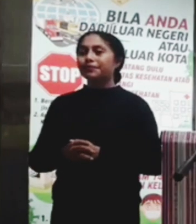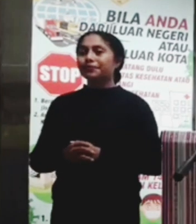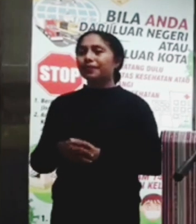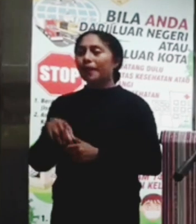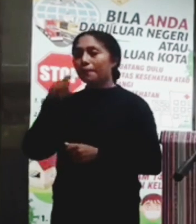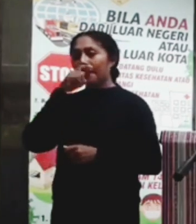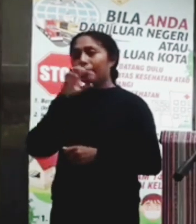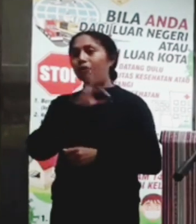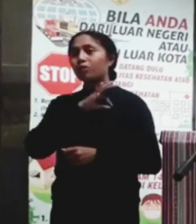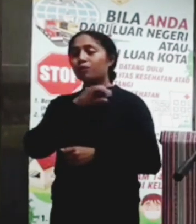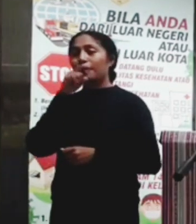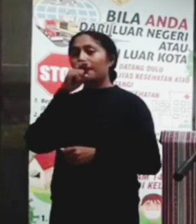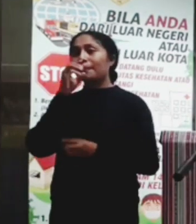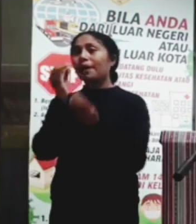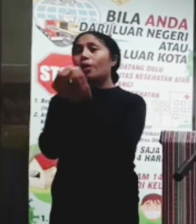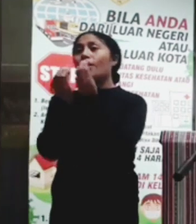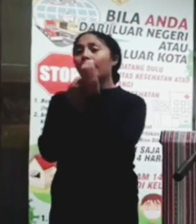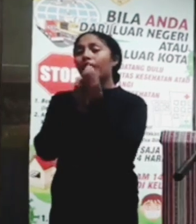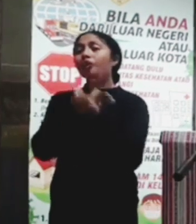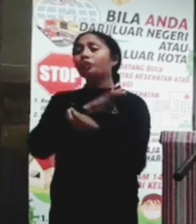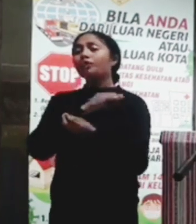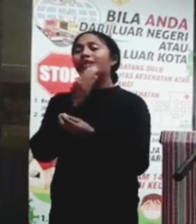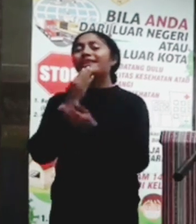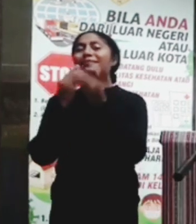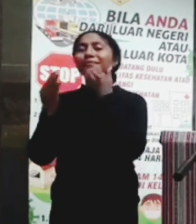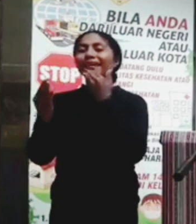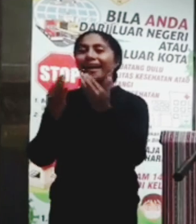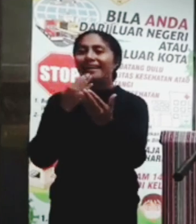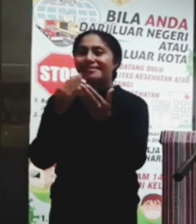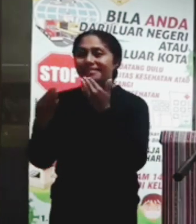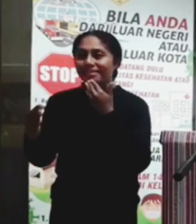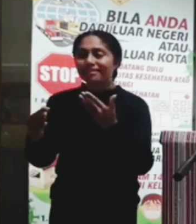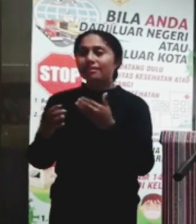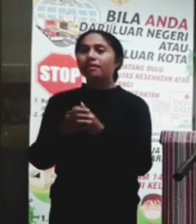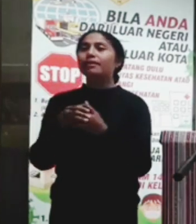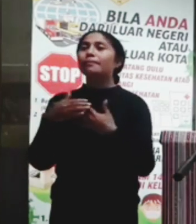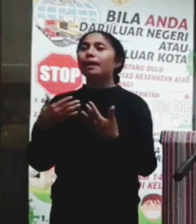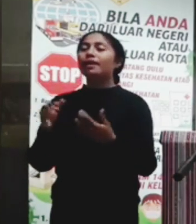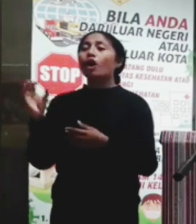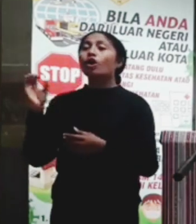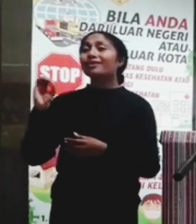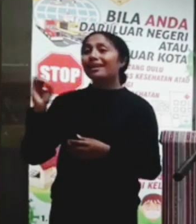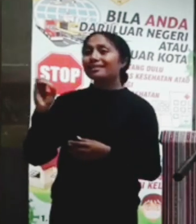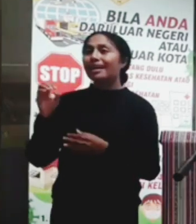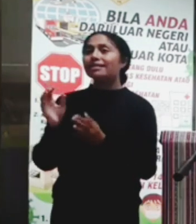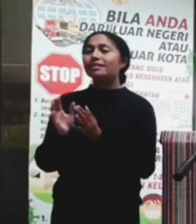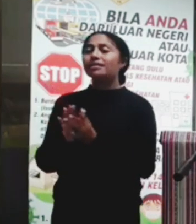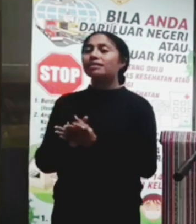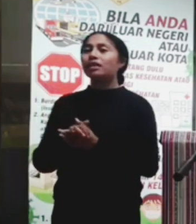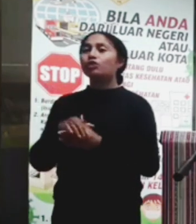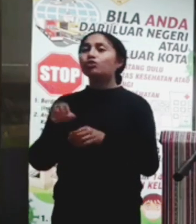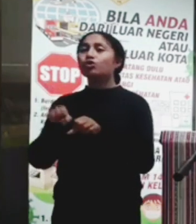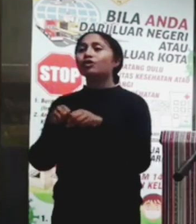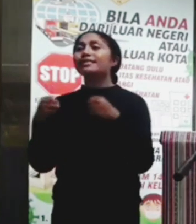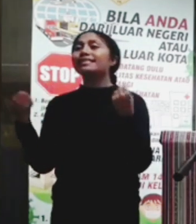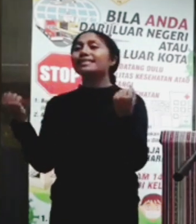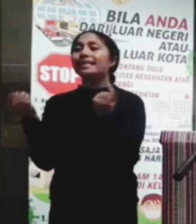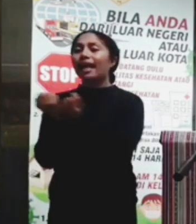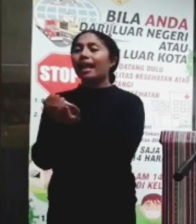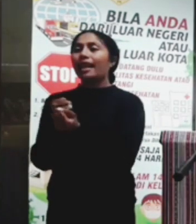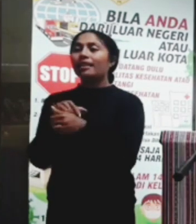Hai Bapak belong Bapak Gubernur menyampaikan terima kasih kepada organisasi-organisasi sosial